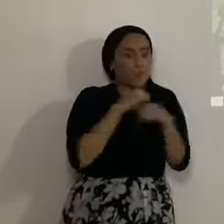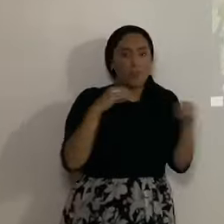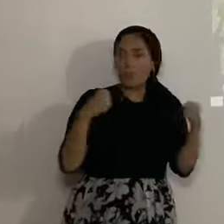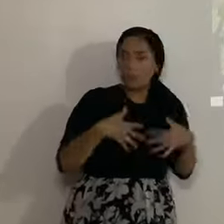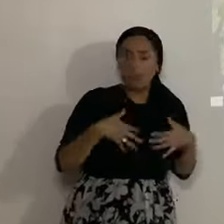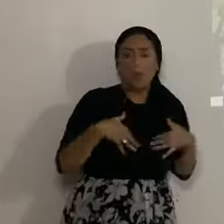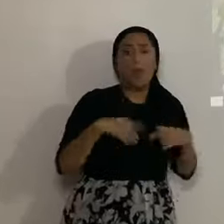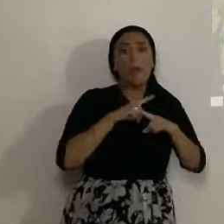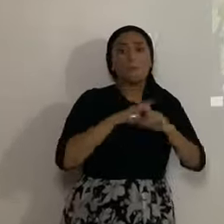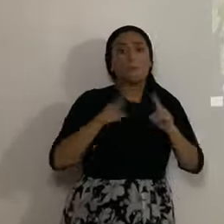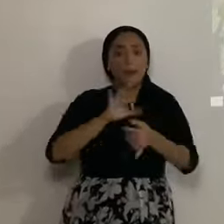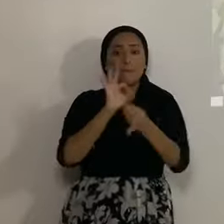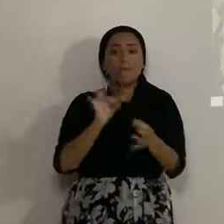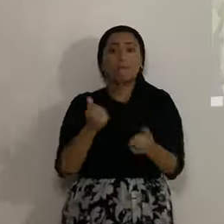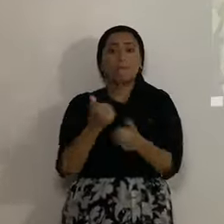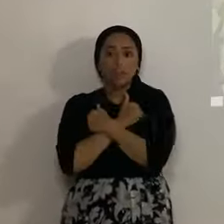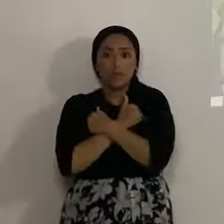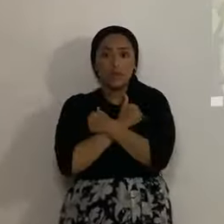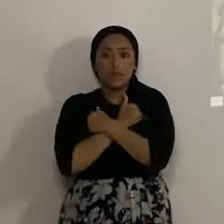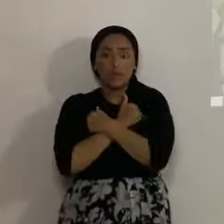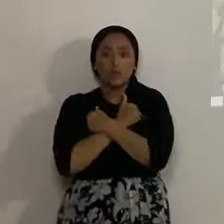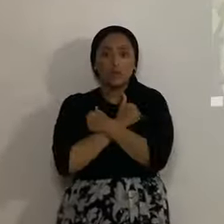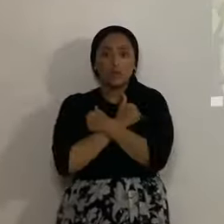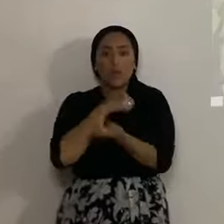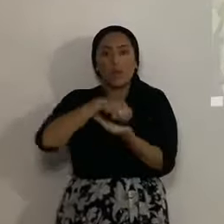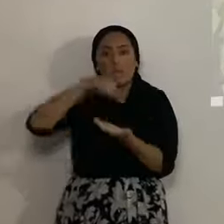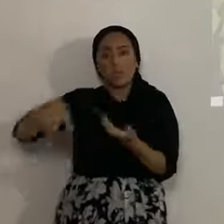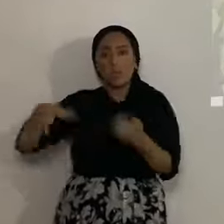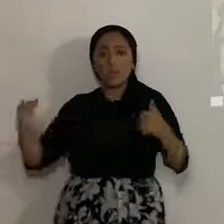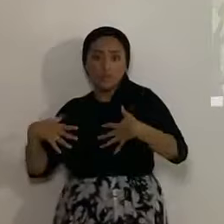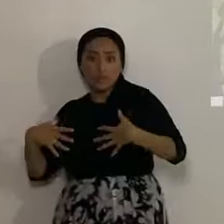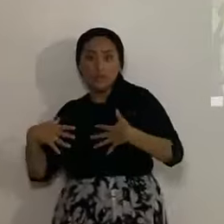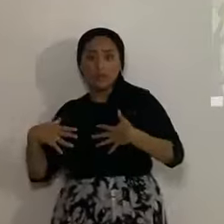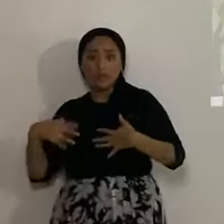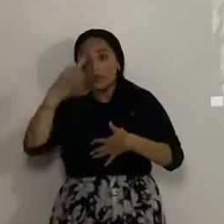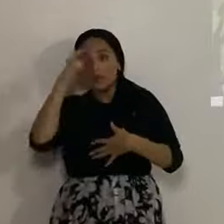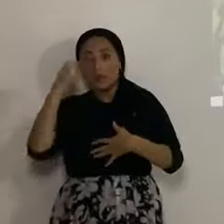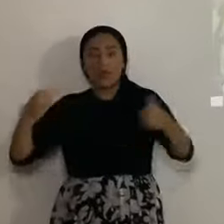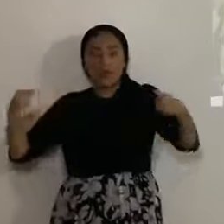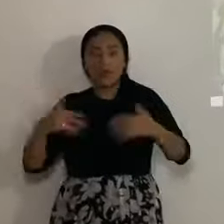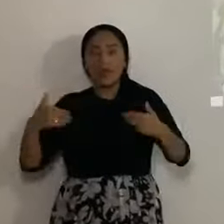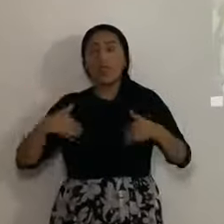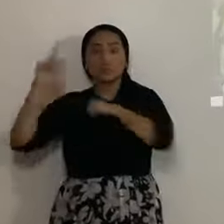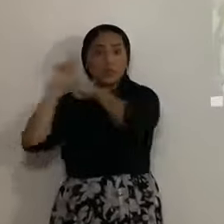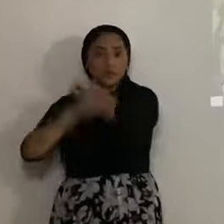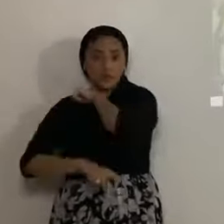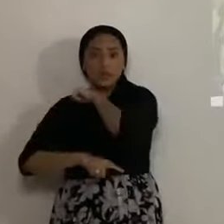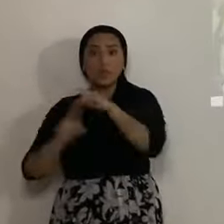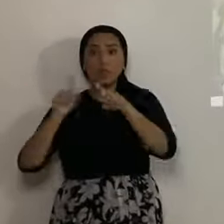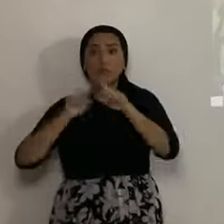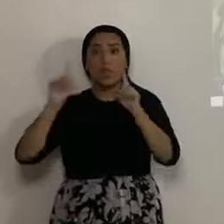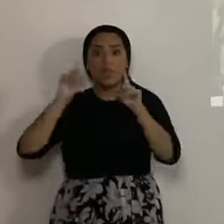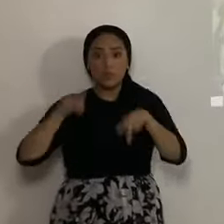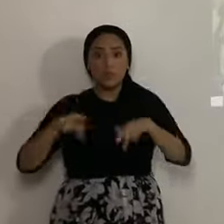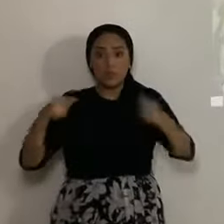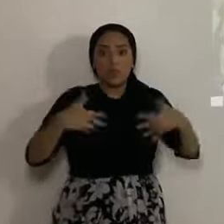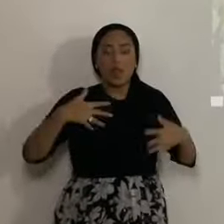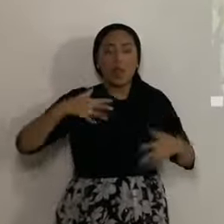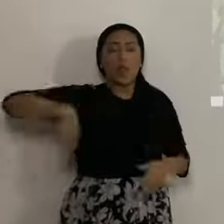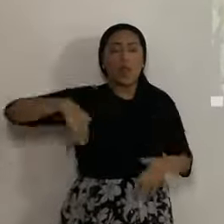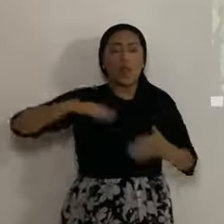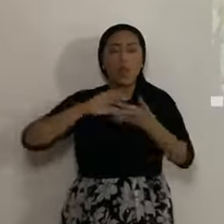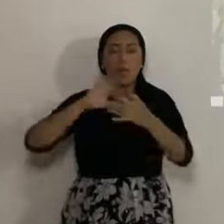sino que en el perfecto amor, sino que el perfecto amor echa fuera el temor, porque el temor lleva en sí castigo, de donde el que teme no ha